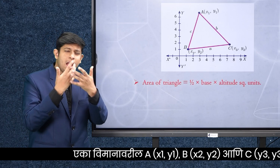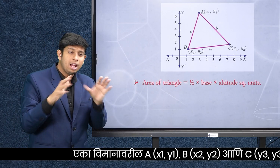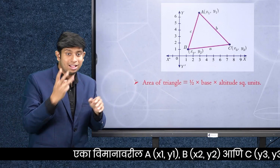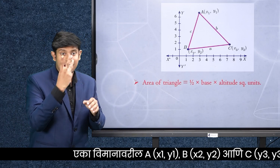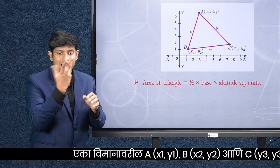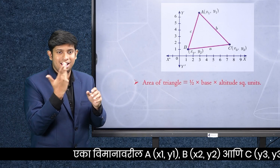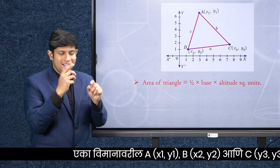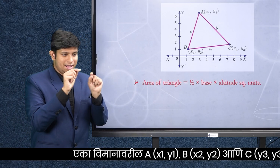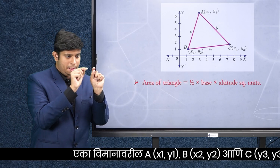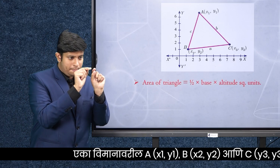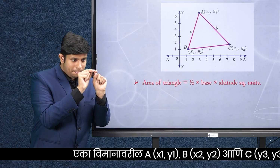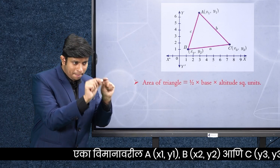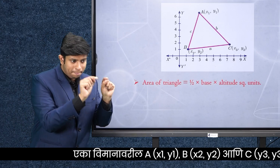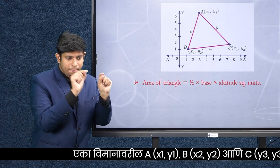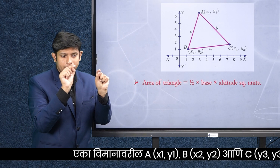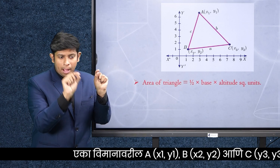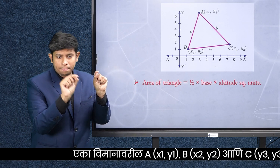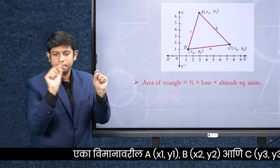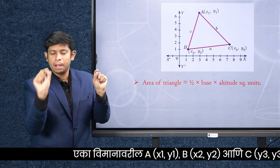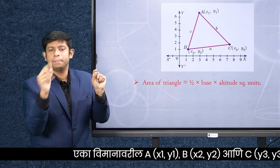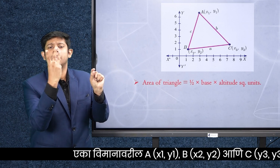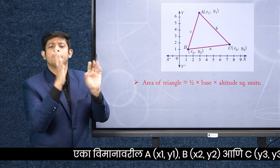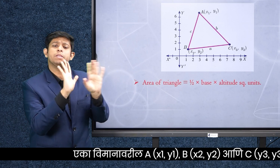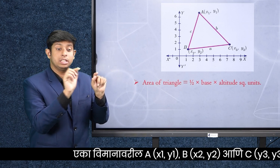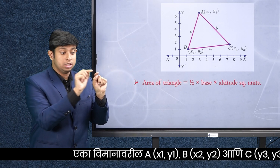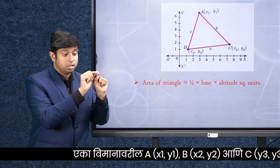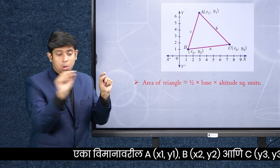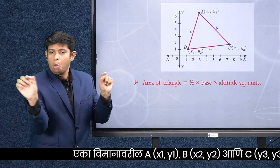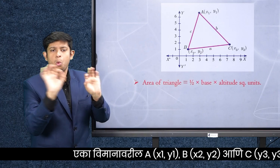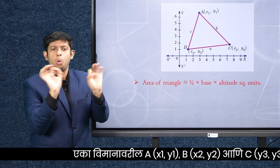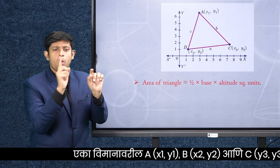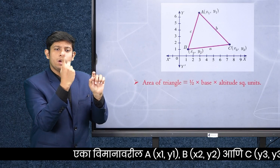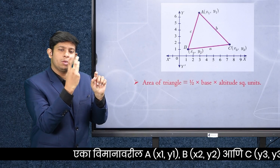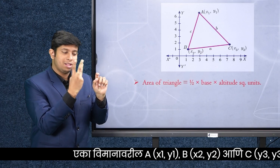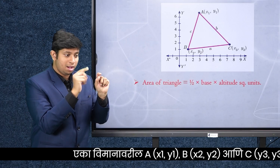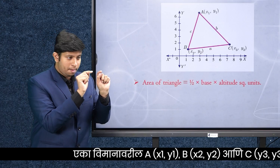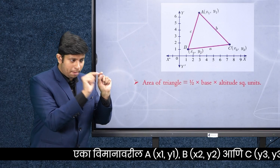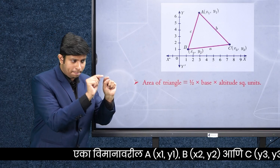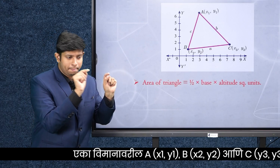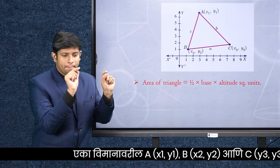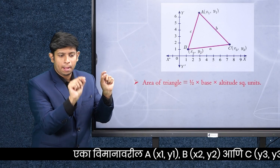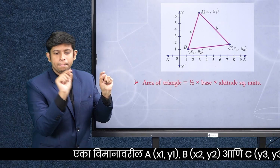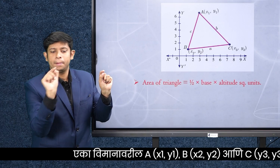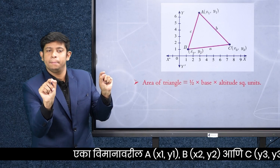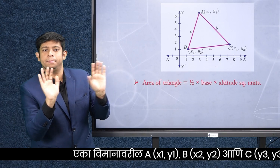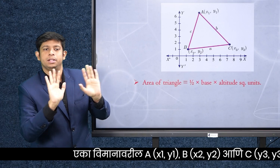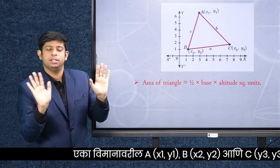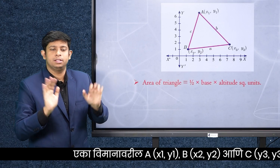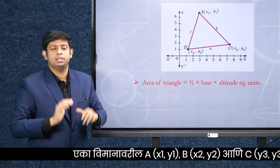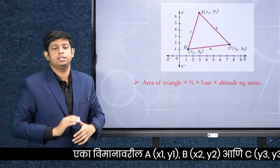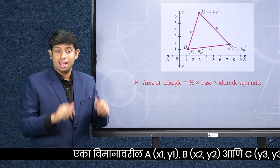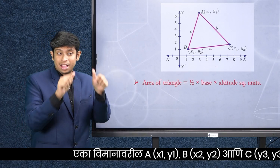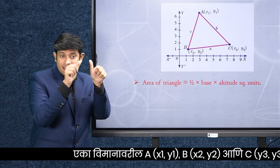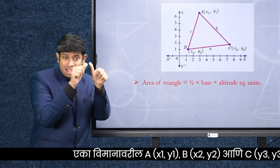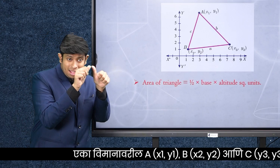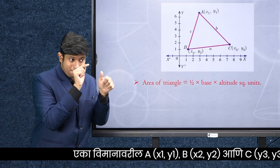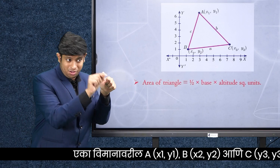एका विमानावरील A ऑफ x1 y1, B ऑफ x2 y2 आणि C